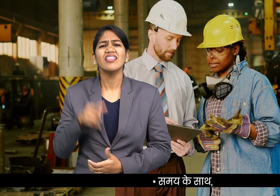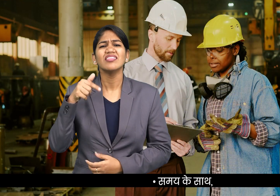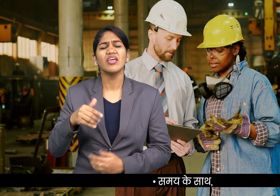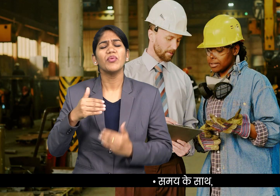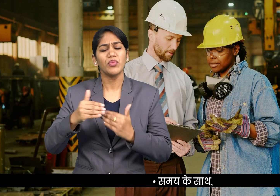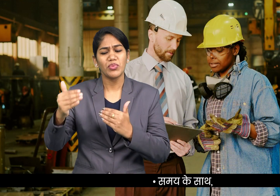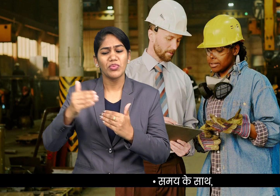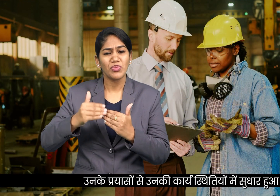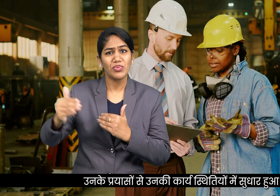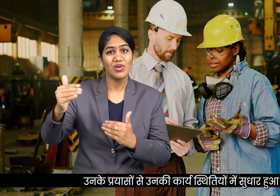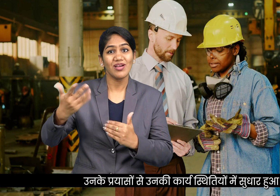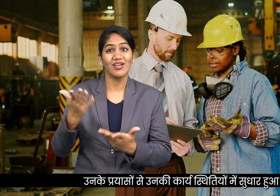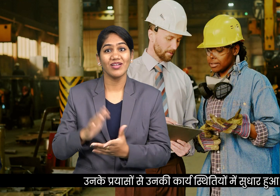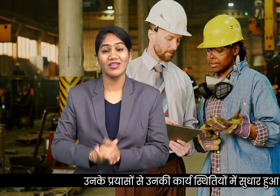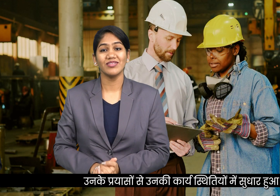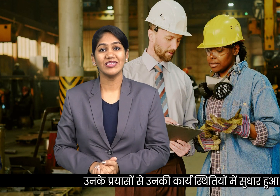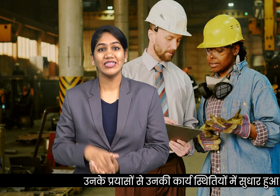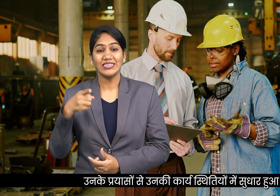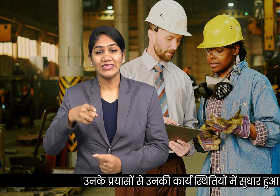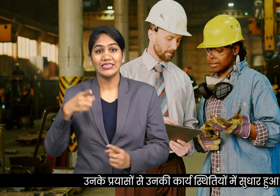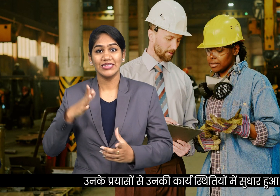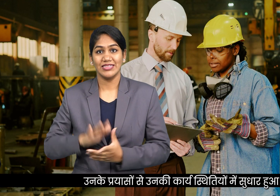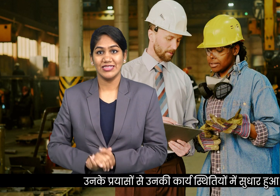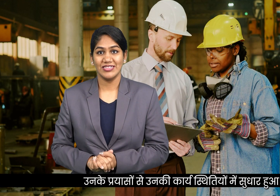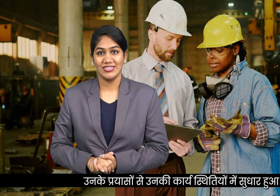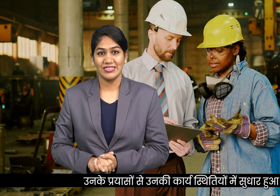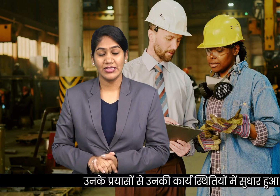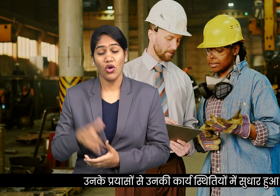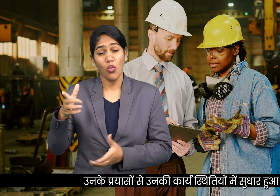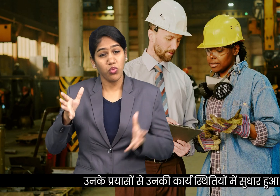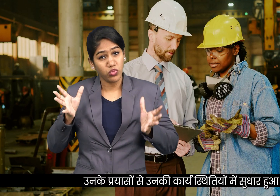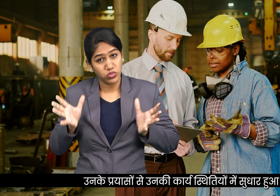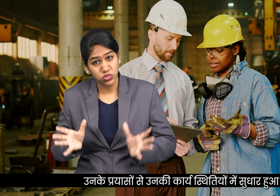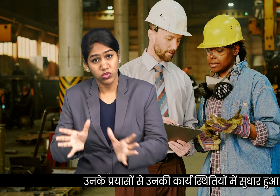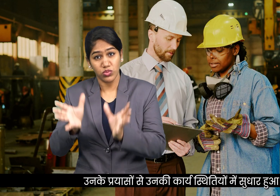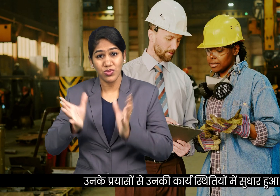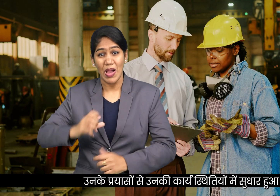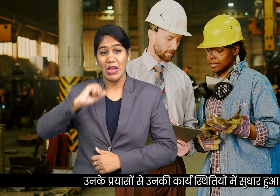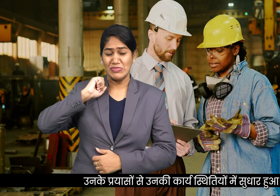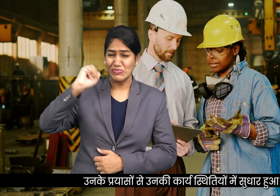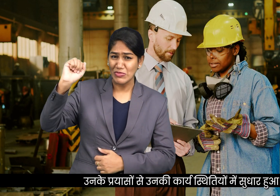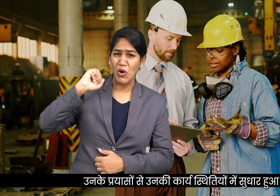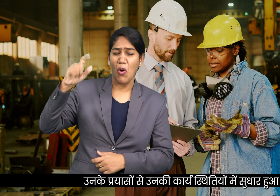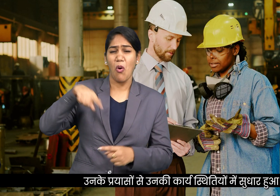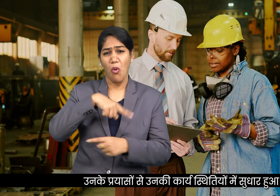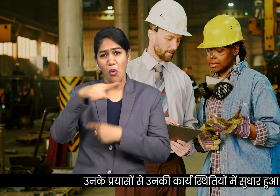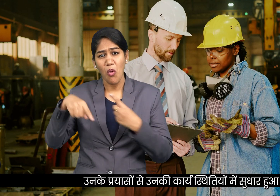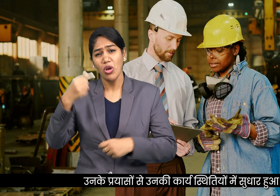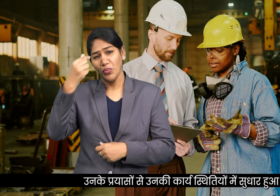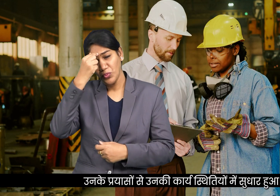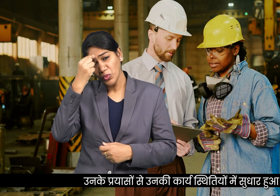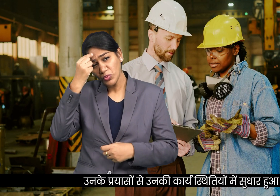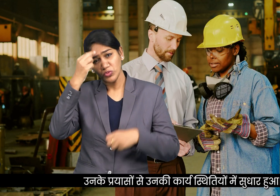समय के साथ उनके प्रयासों में उनकी कार्य स्थितियों में सुधार हुआ।